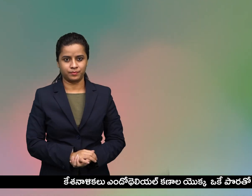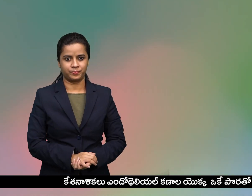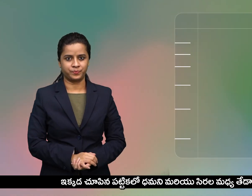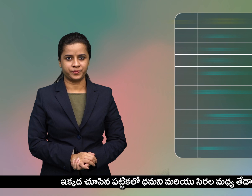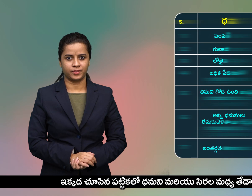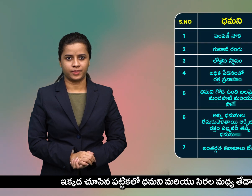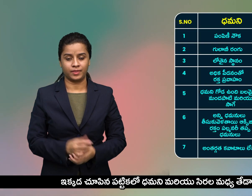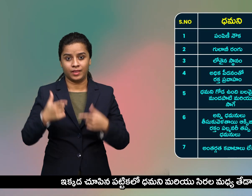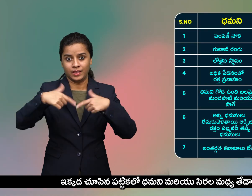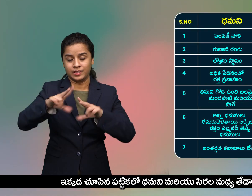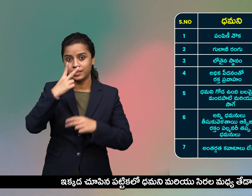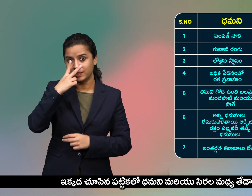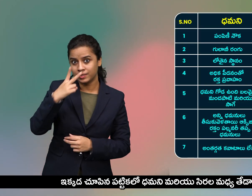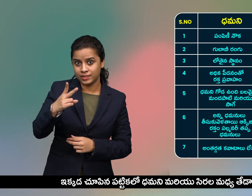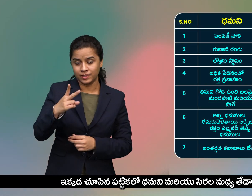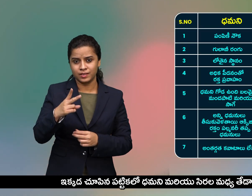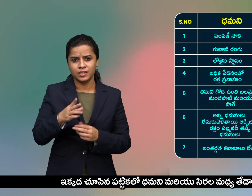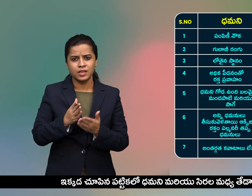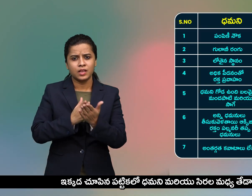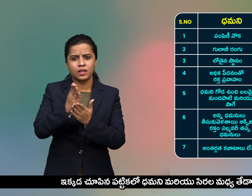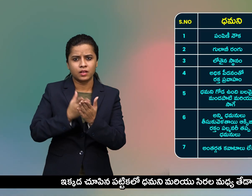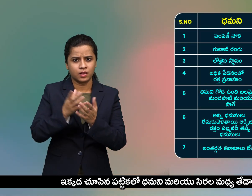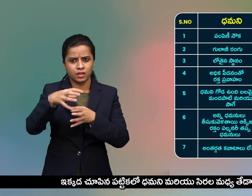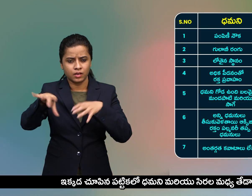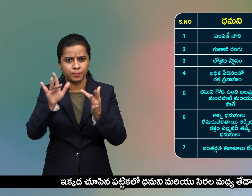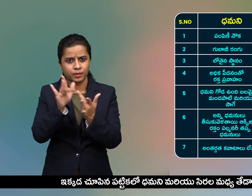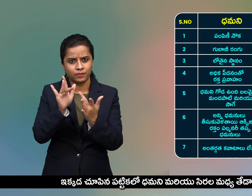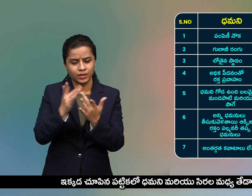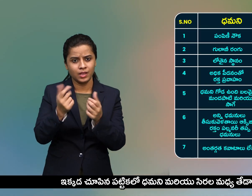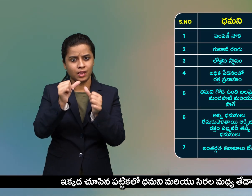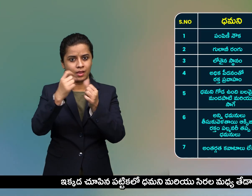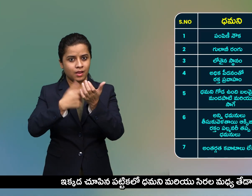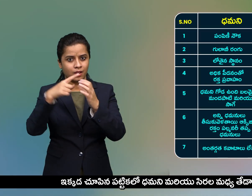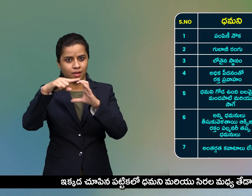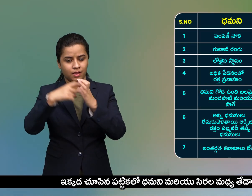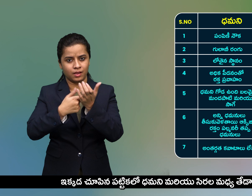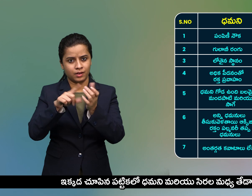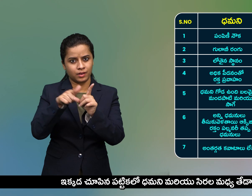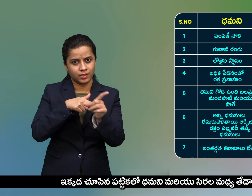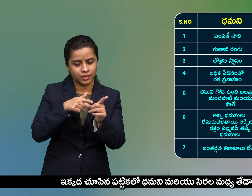ఇక్కడ చూపిన పట్టికలో ధమని మరియు సిరల మధ్య తేడాలను చూద్దాం.